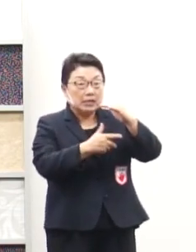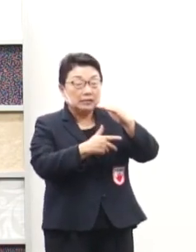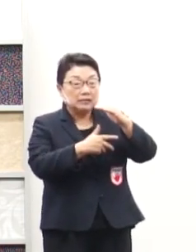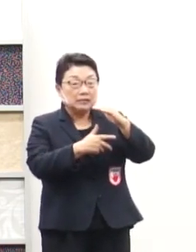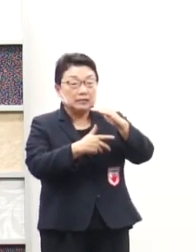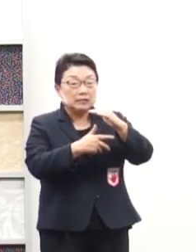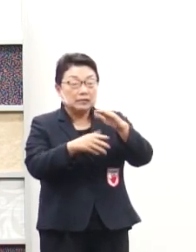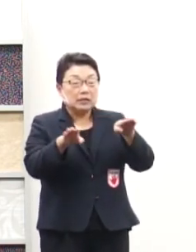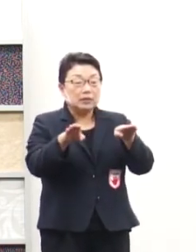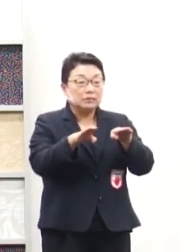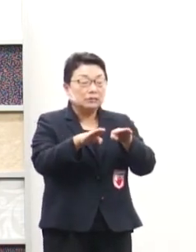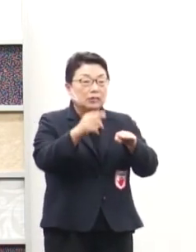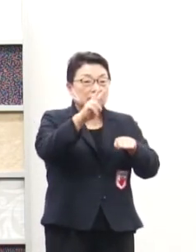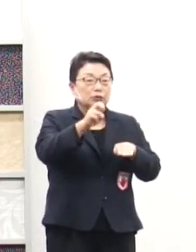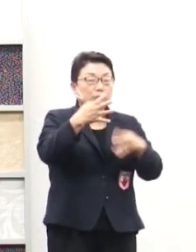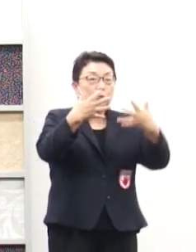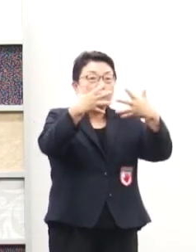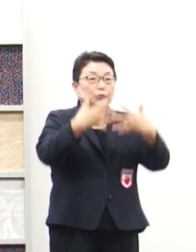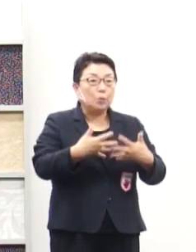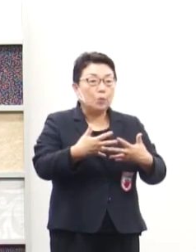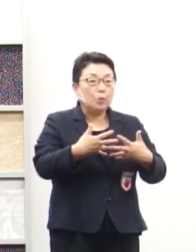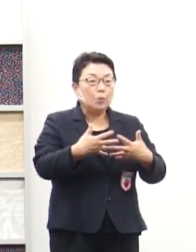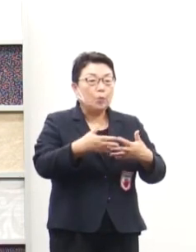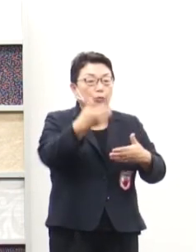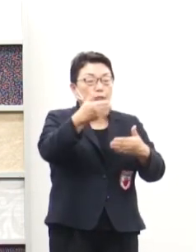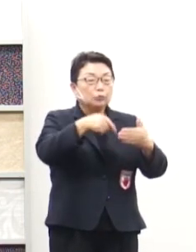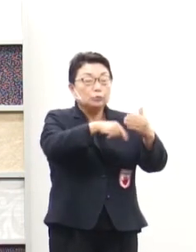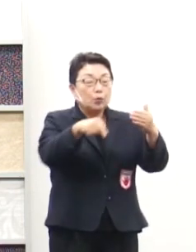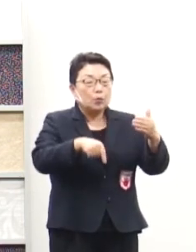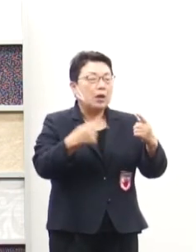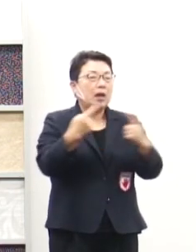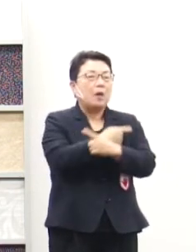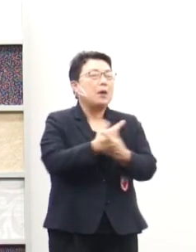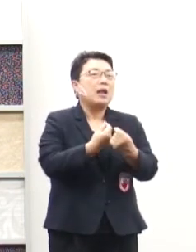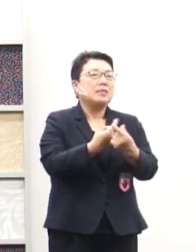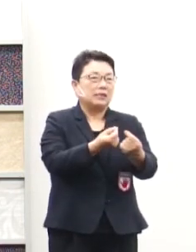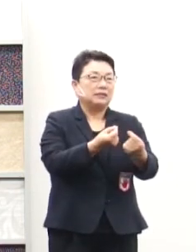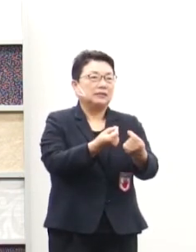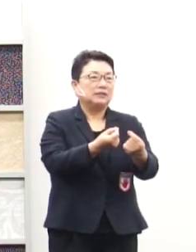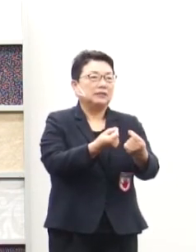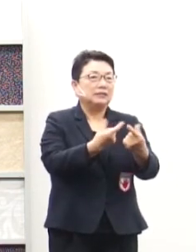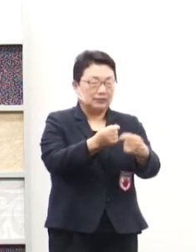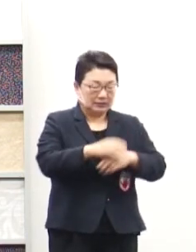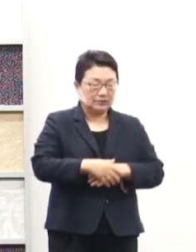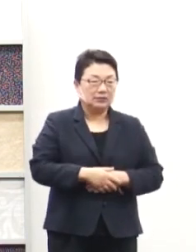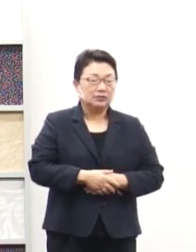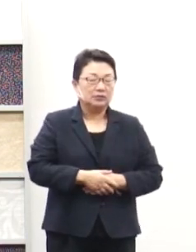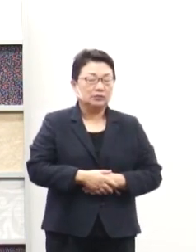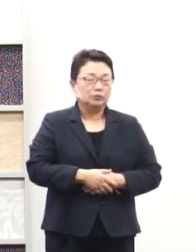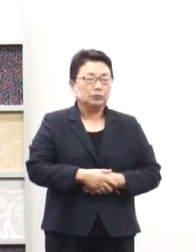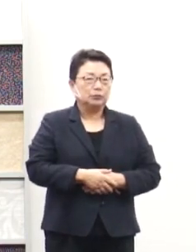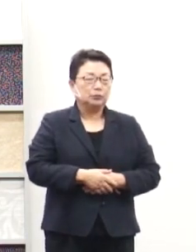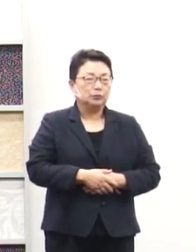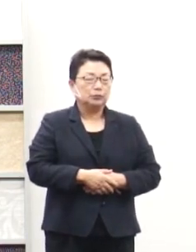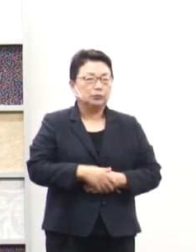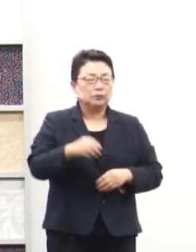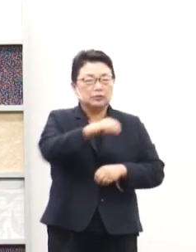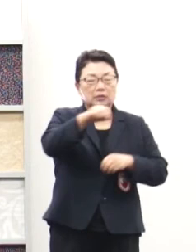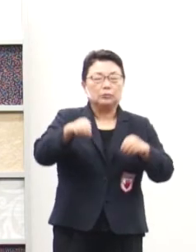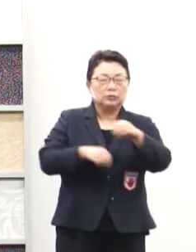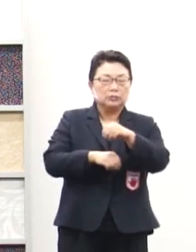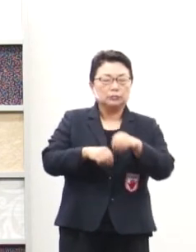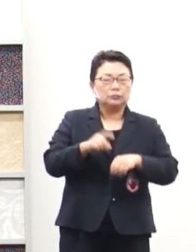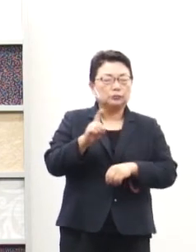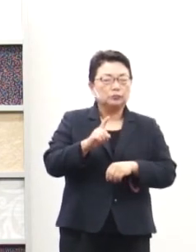ている24条9項の部分については何ら変わりがないということだったんですけれども、逆にですね、